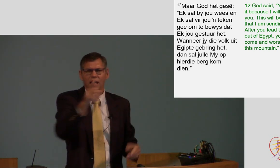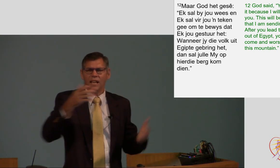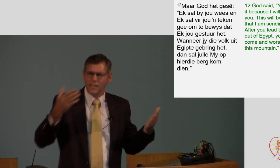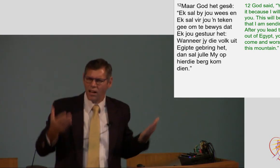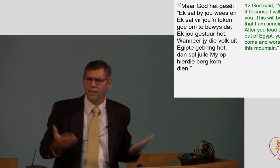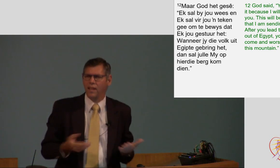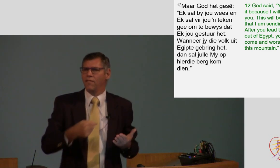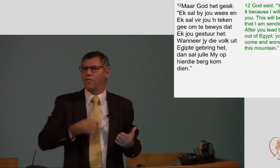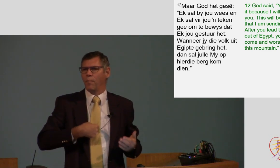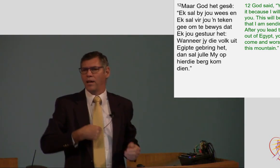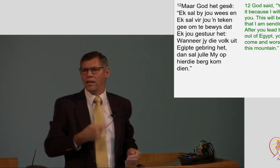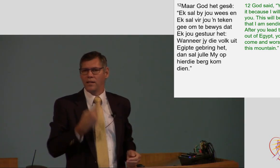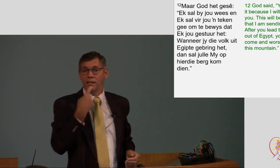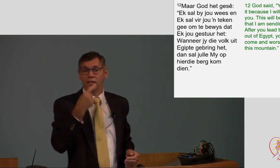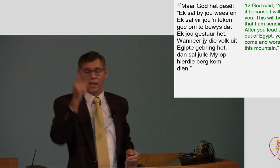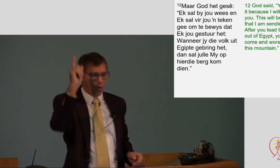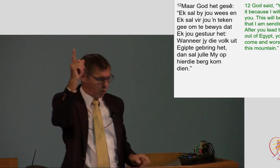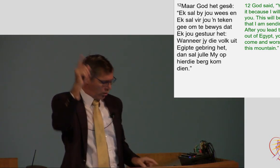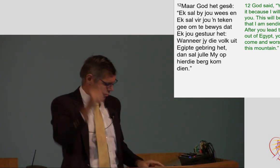sal dien vir my, sê God.